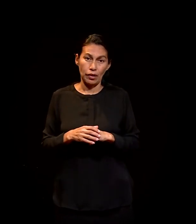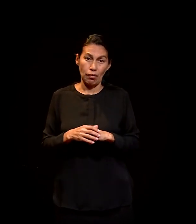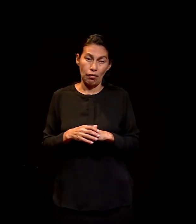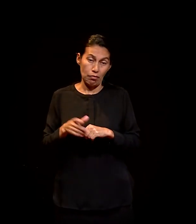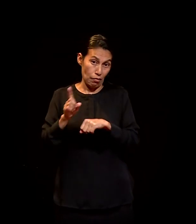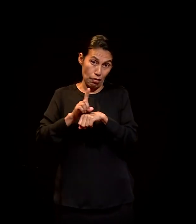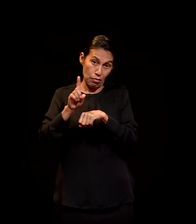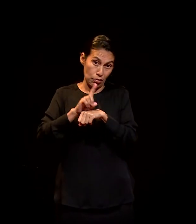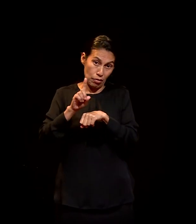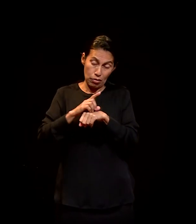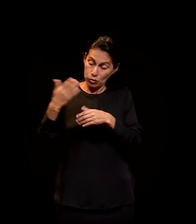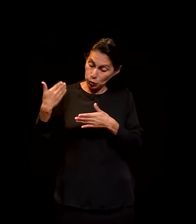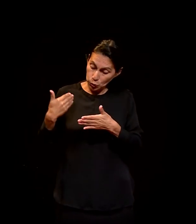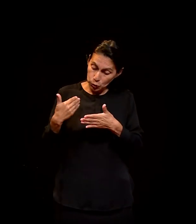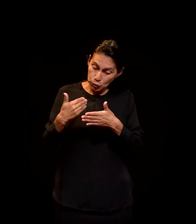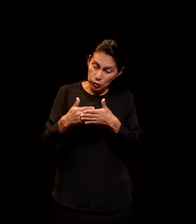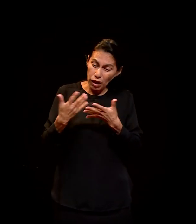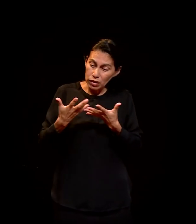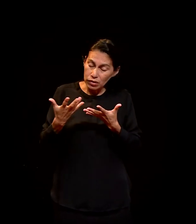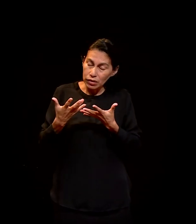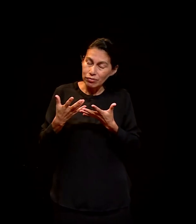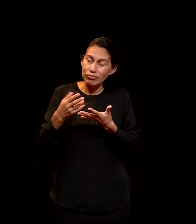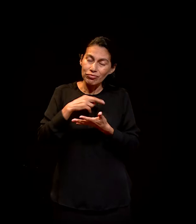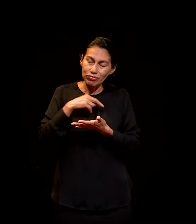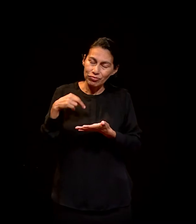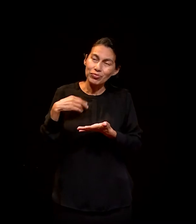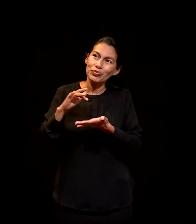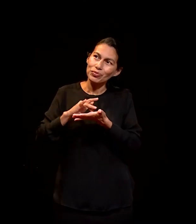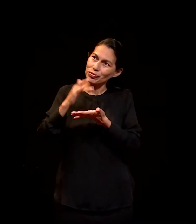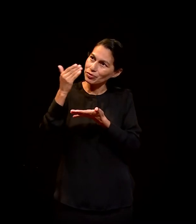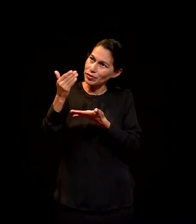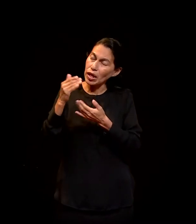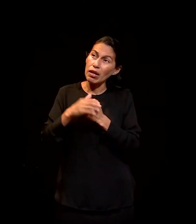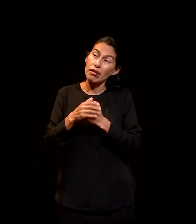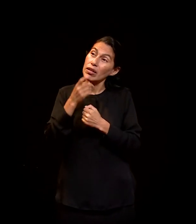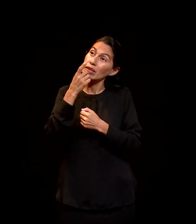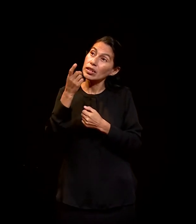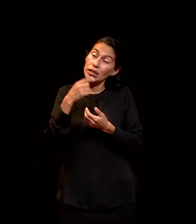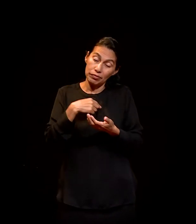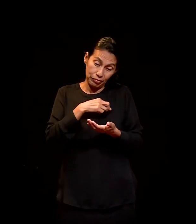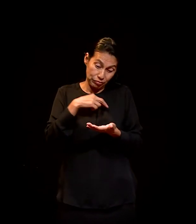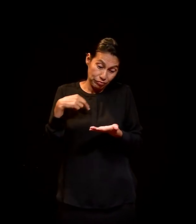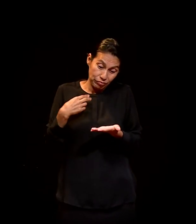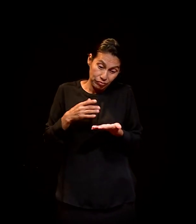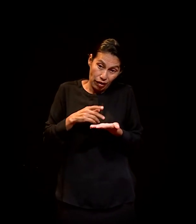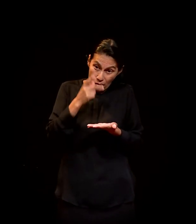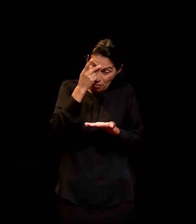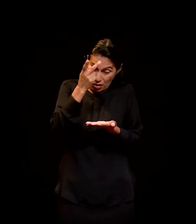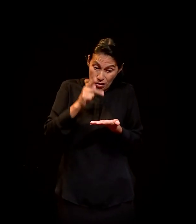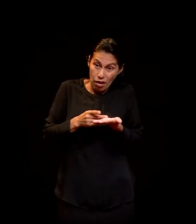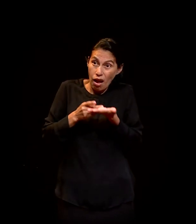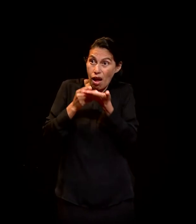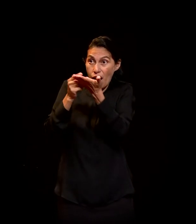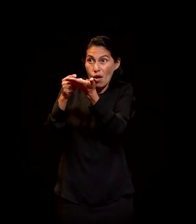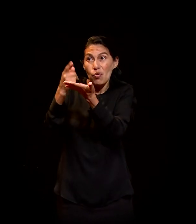y pues qué deseamos que él haga por nosotros la conversación